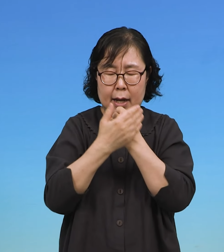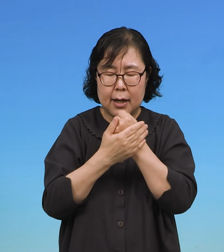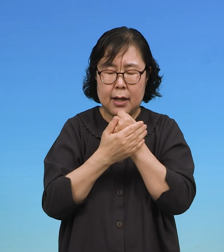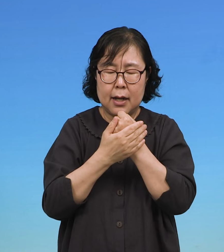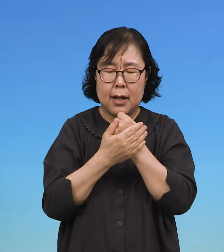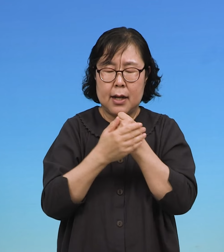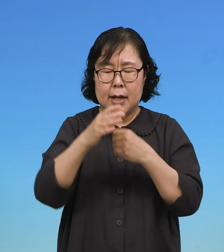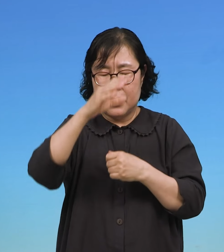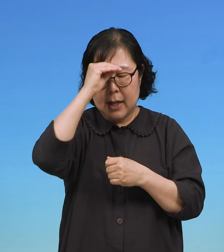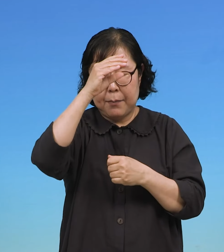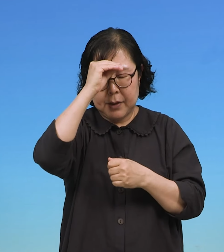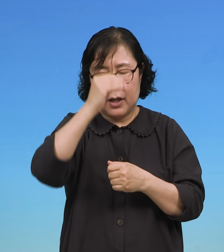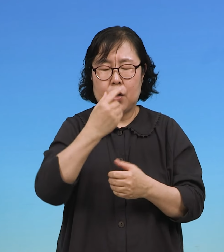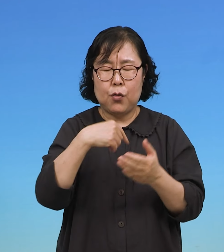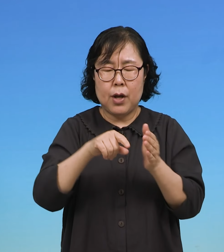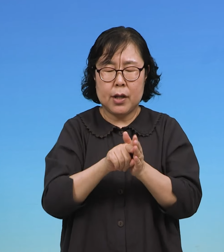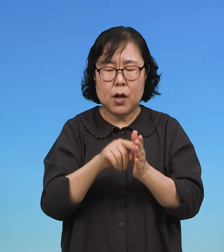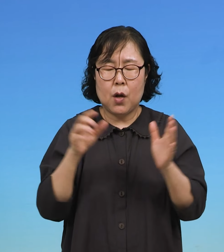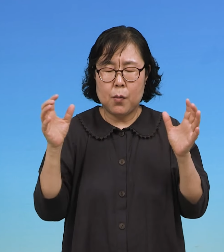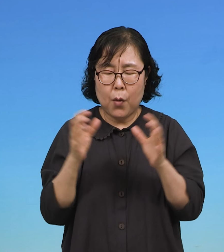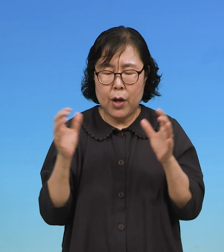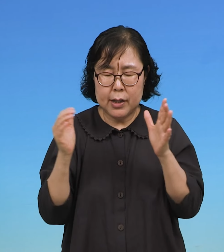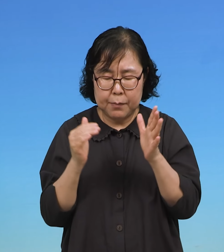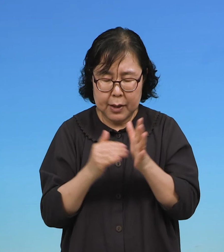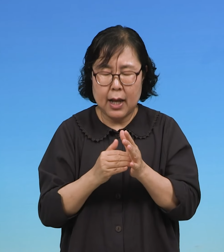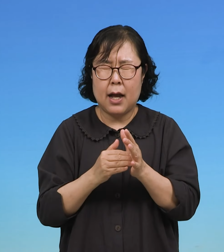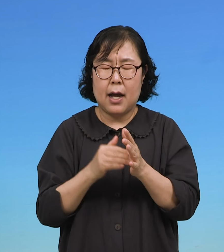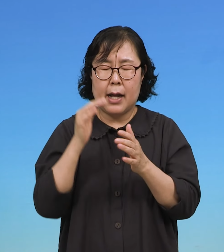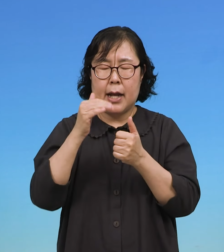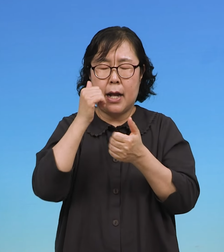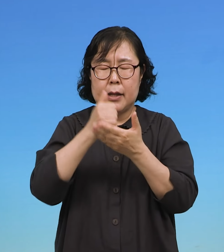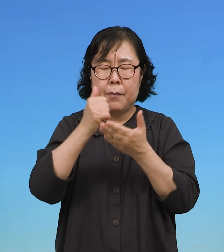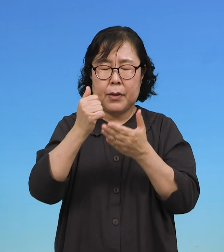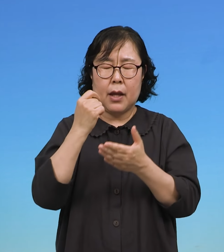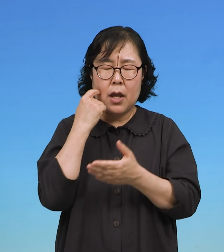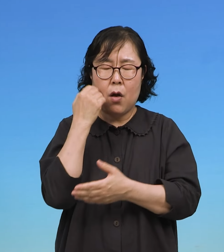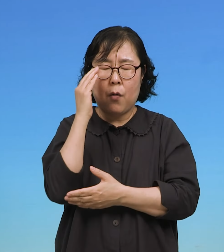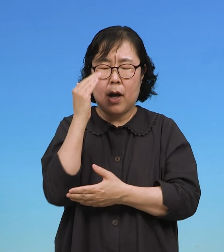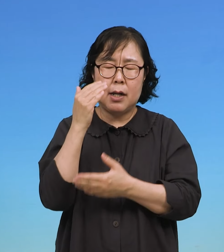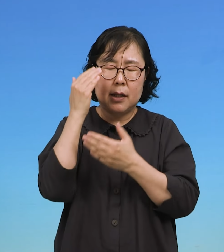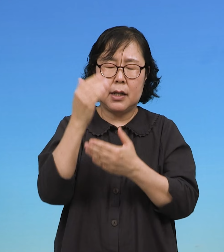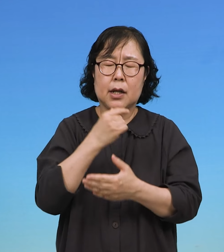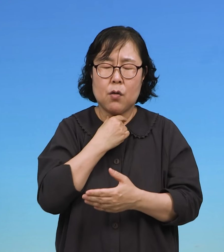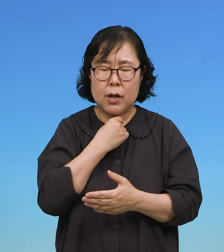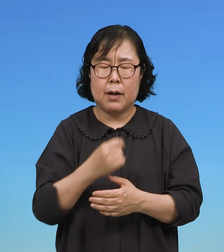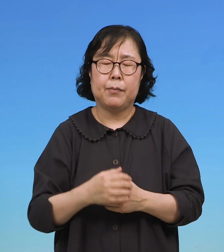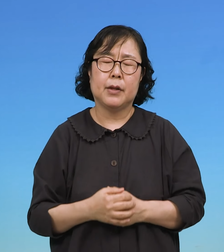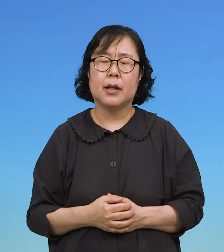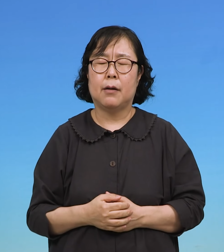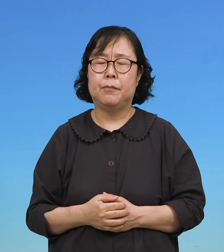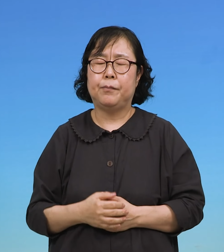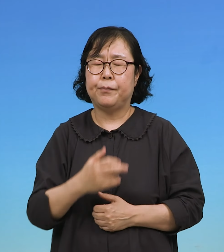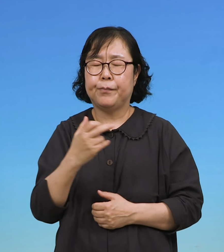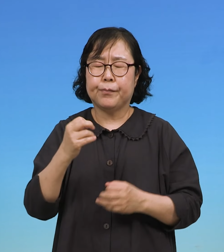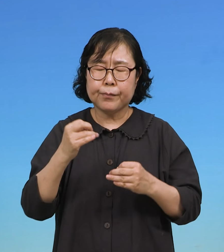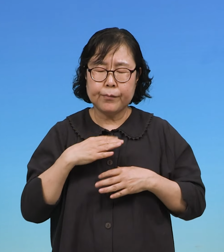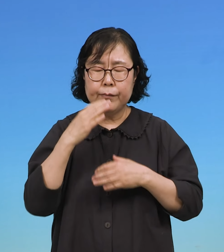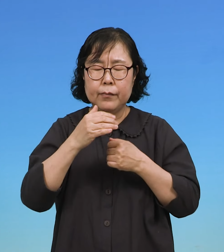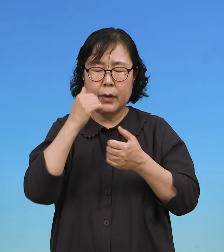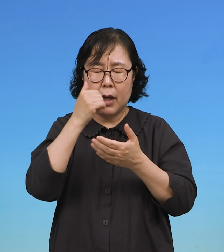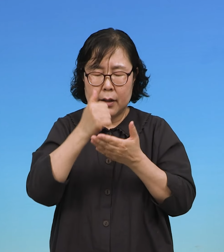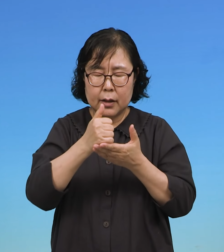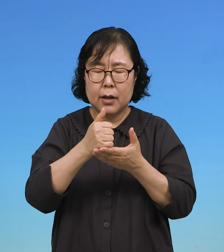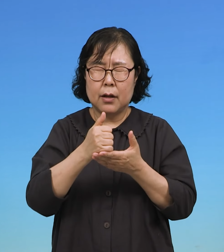은혜를 아버지 갈망하여 함께 모였습니다. 오늘도 하나님께 영광을 올려드리기 위하여 함께 모였습니다.